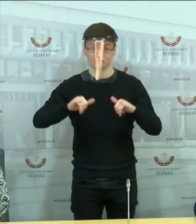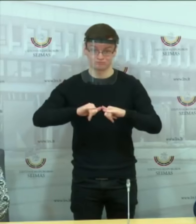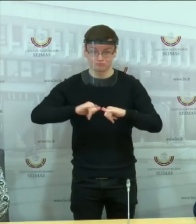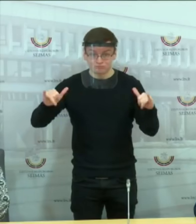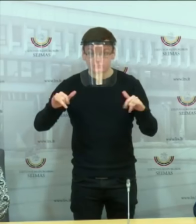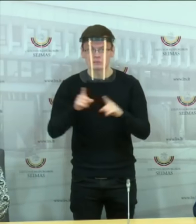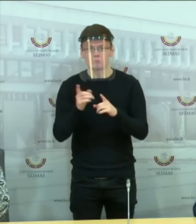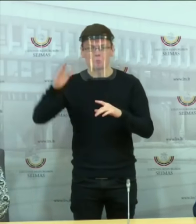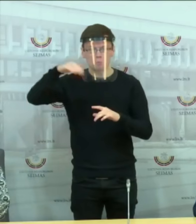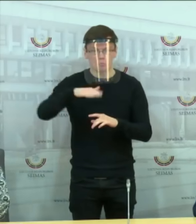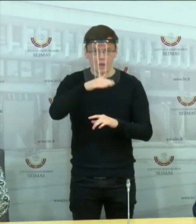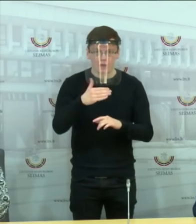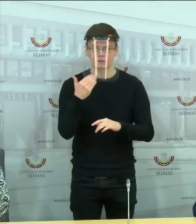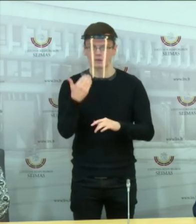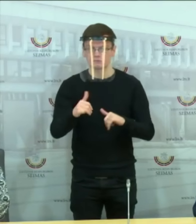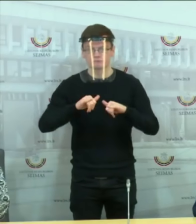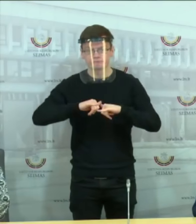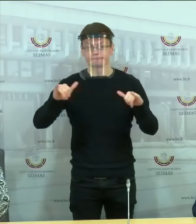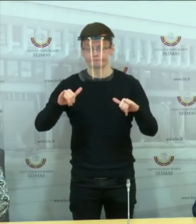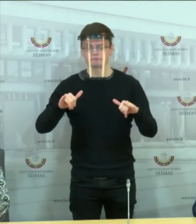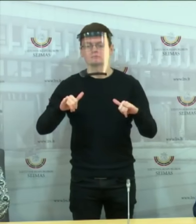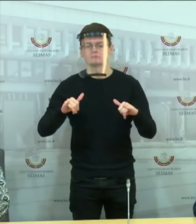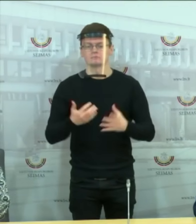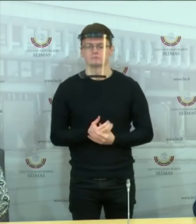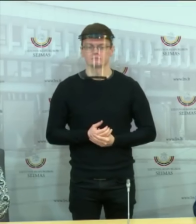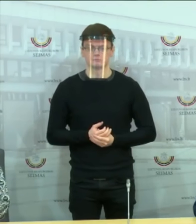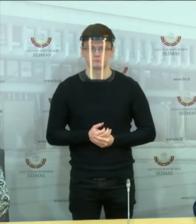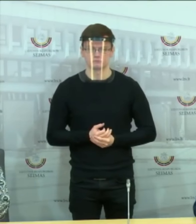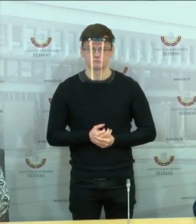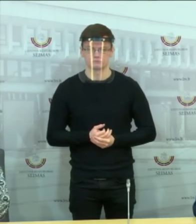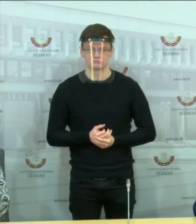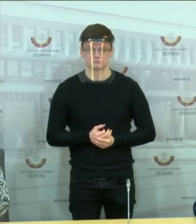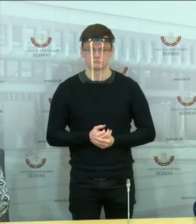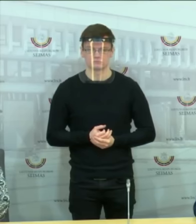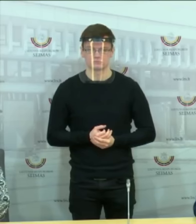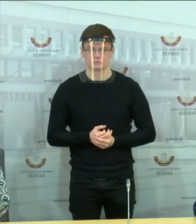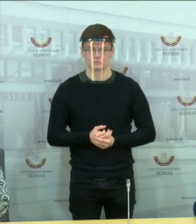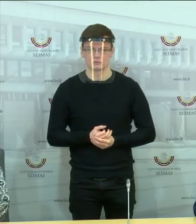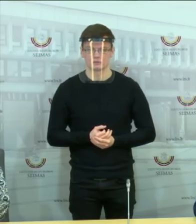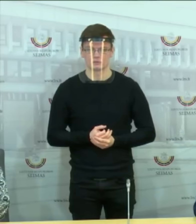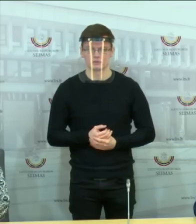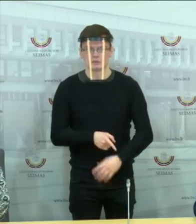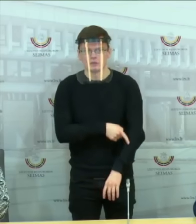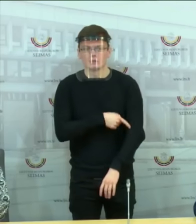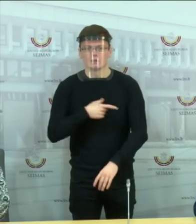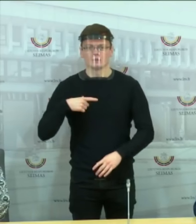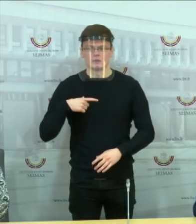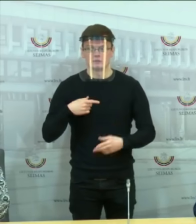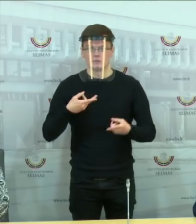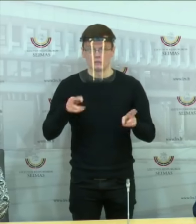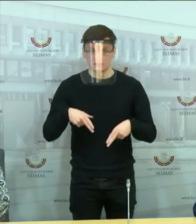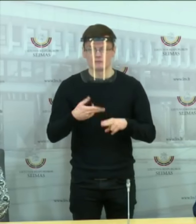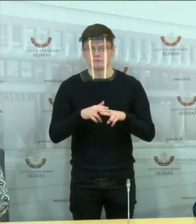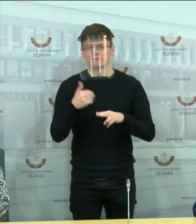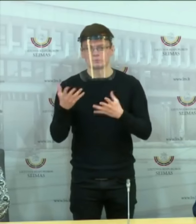protrūkiai, bangos ar panašus dalykai, kad netektų ilgesnio laiko, nes suprantam, kad jeigu